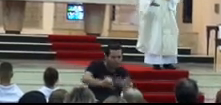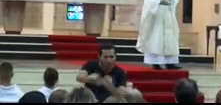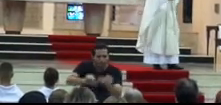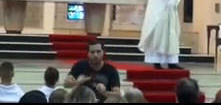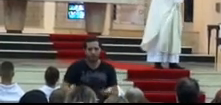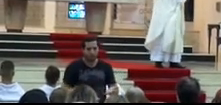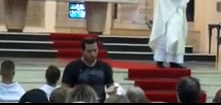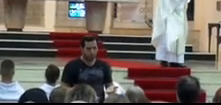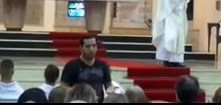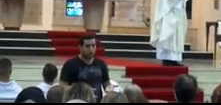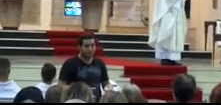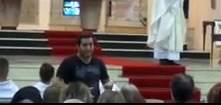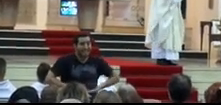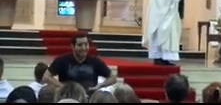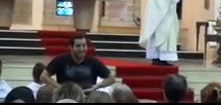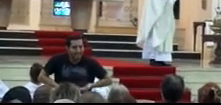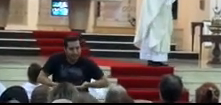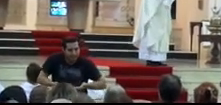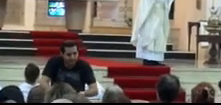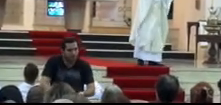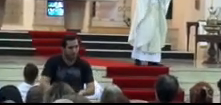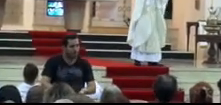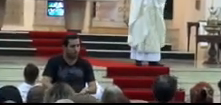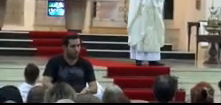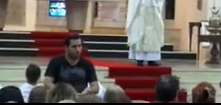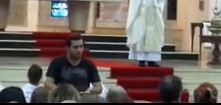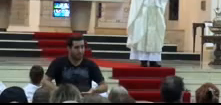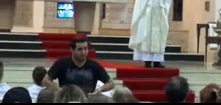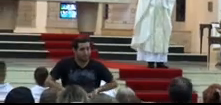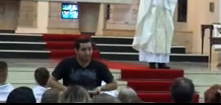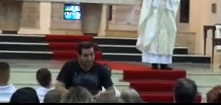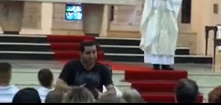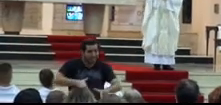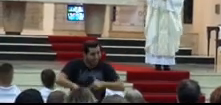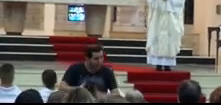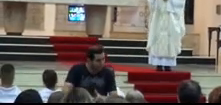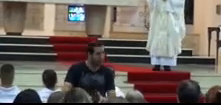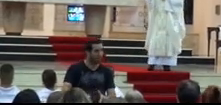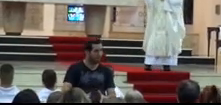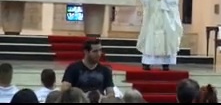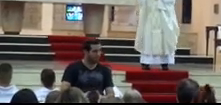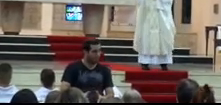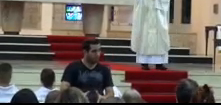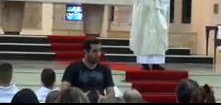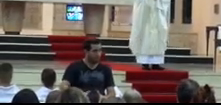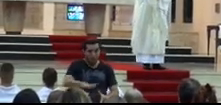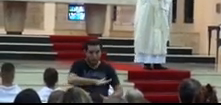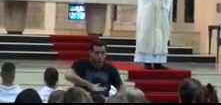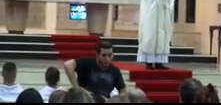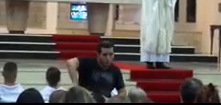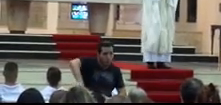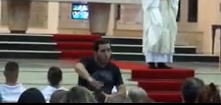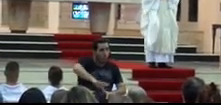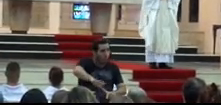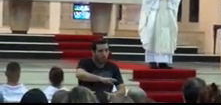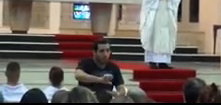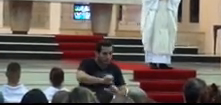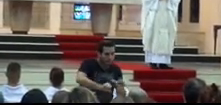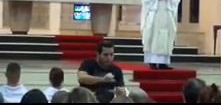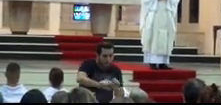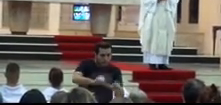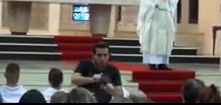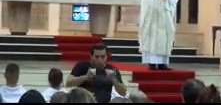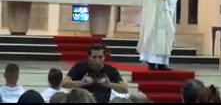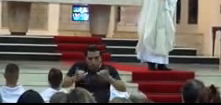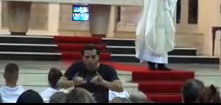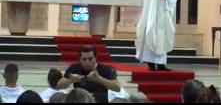A Eucaristia é serviço, é doação, é entrega, é compreensão do mistério do amor de Deus para com cada um de